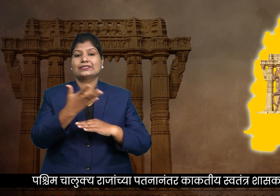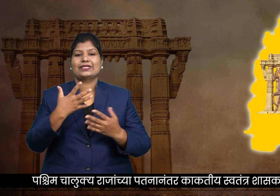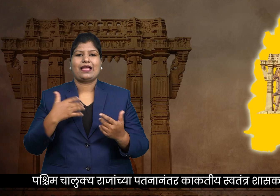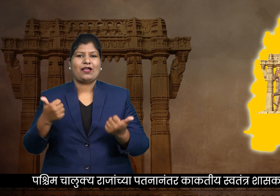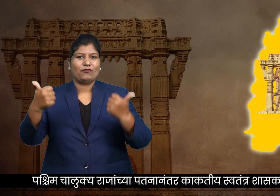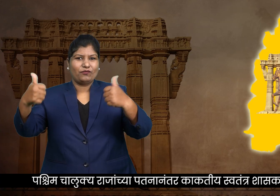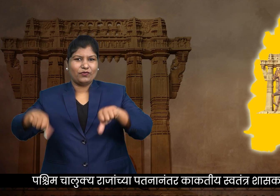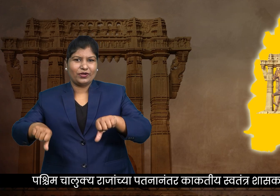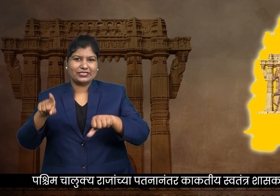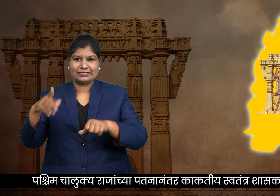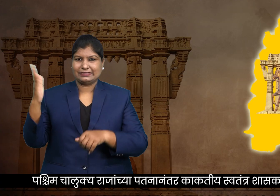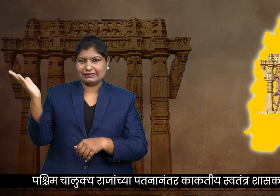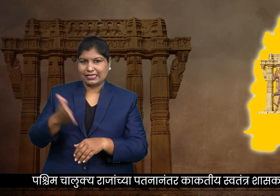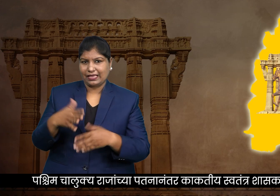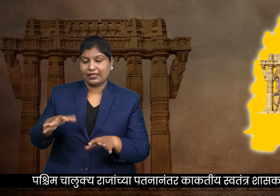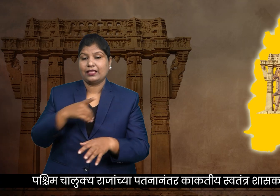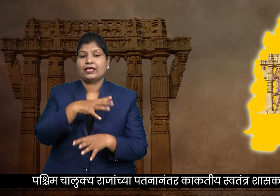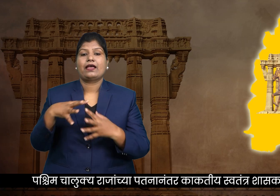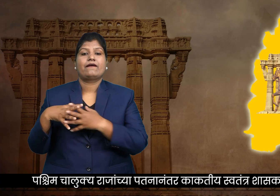आले.